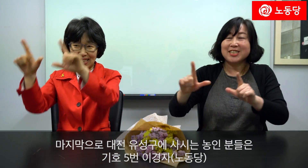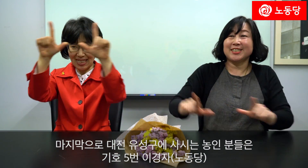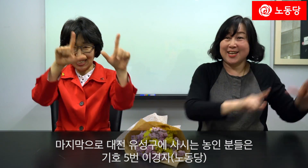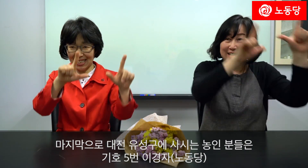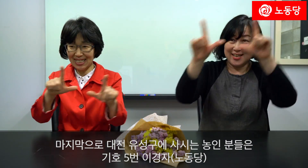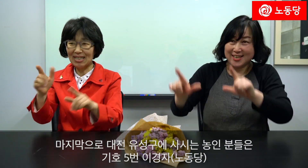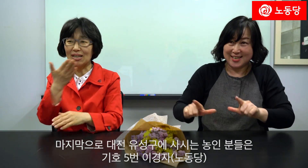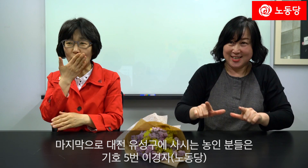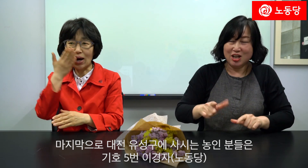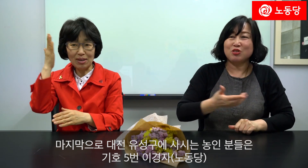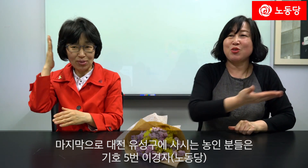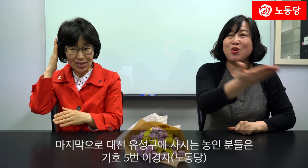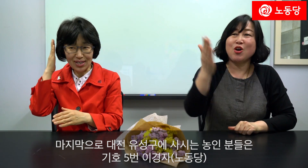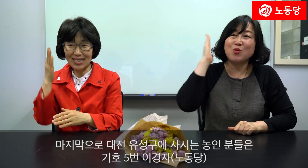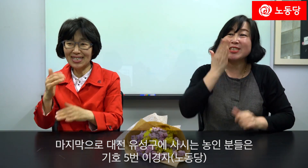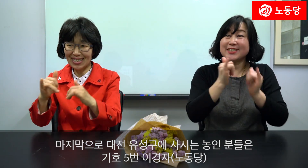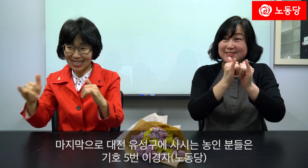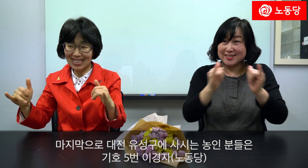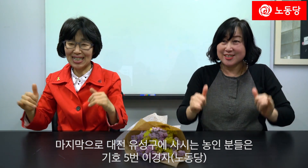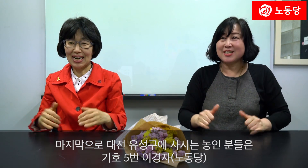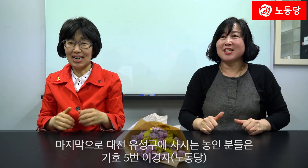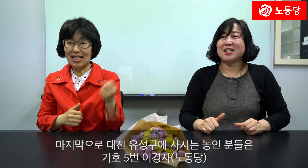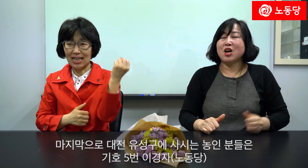유성구에 사시는 농아인분들은